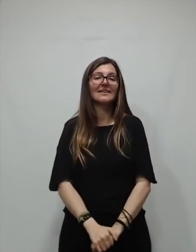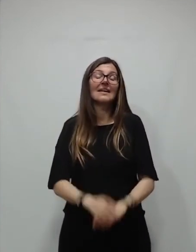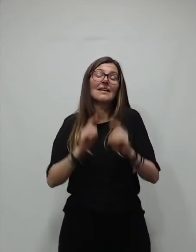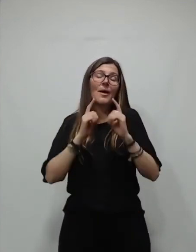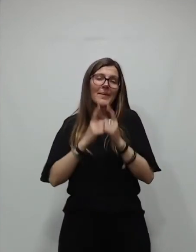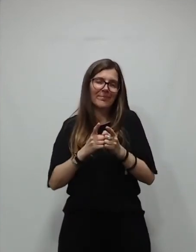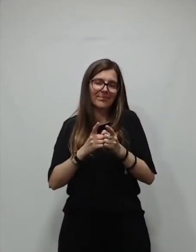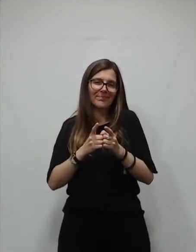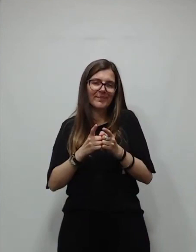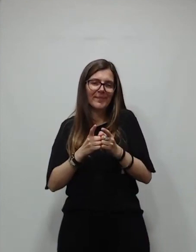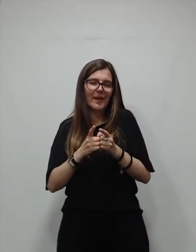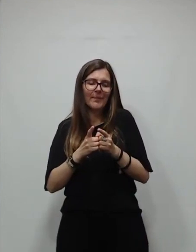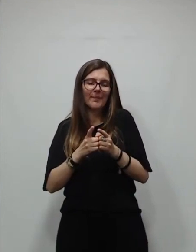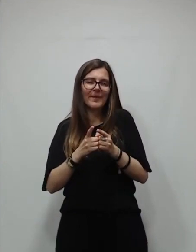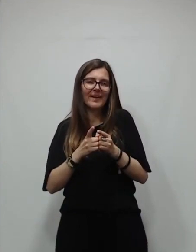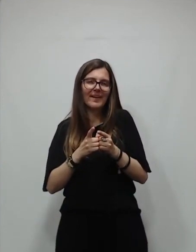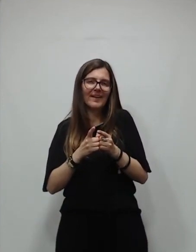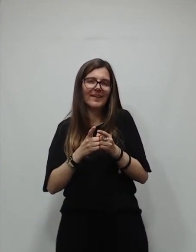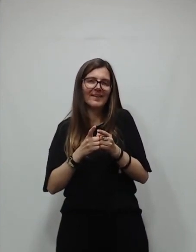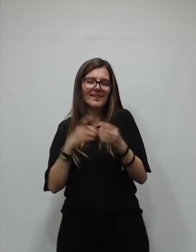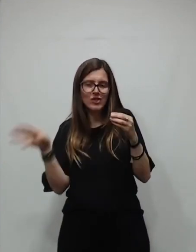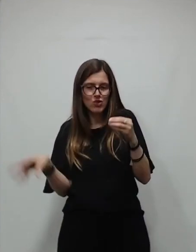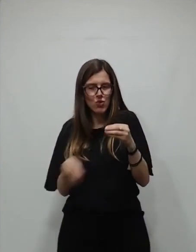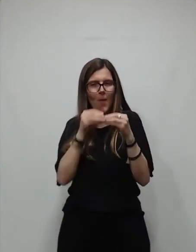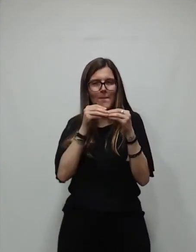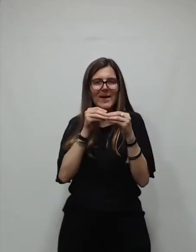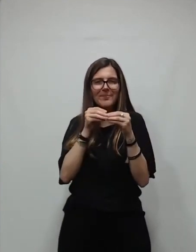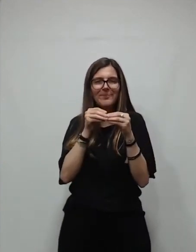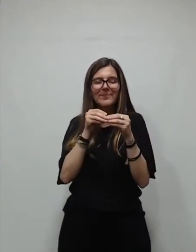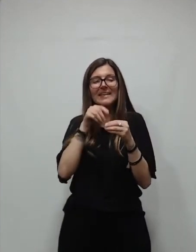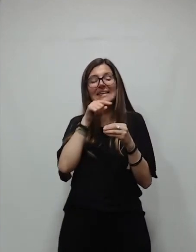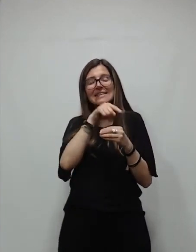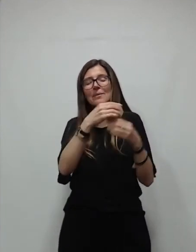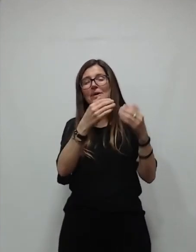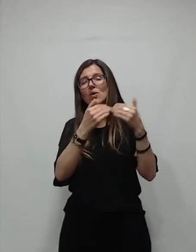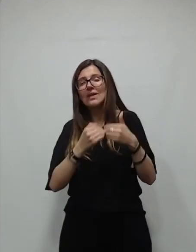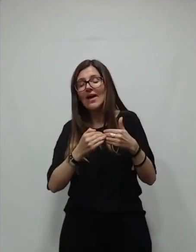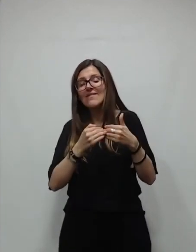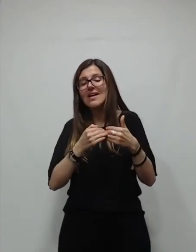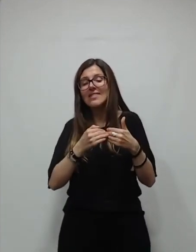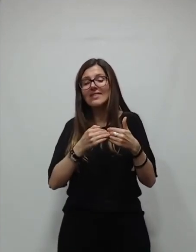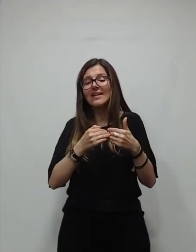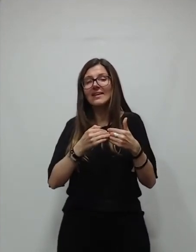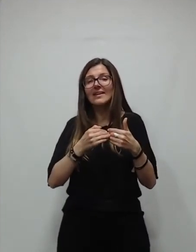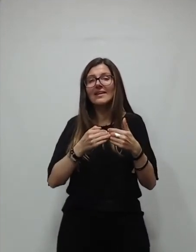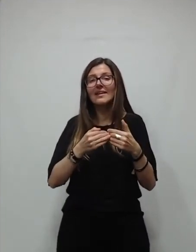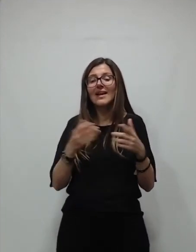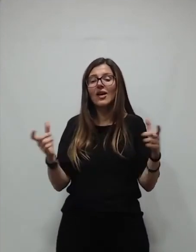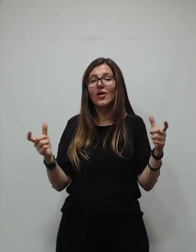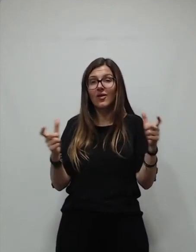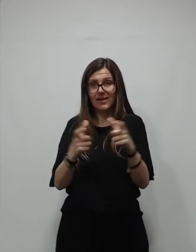complementar, Alba nombraba el colectivo, la gente que participamos en la comisión asesora,